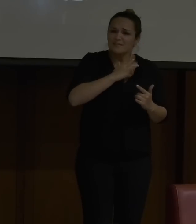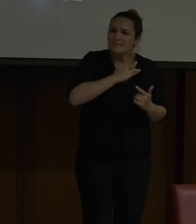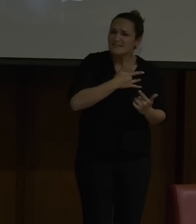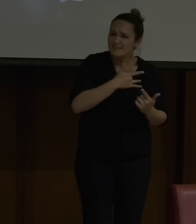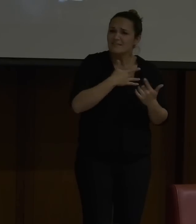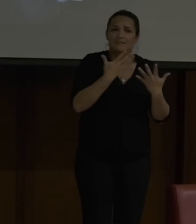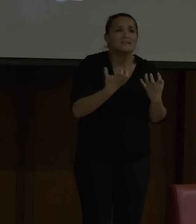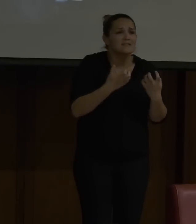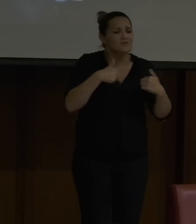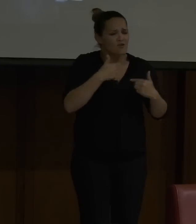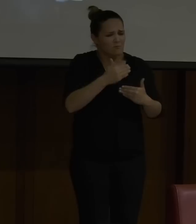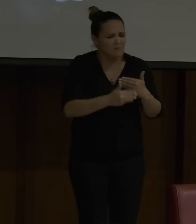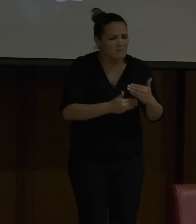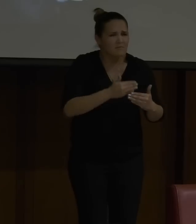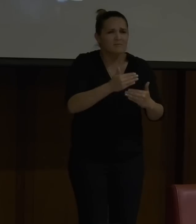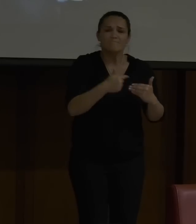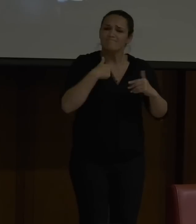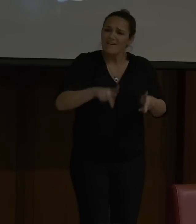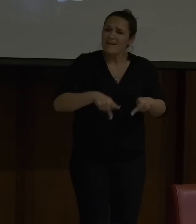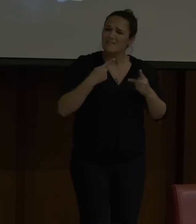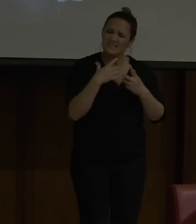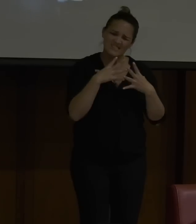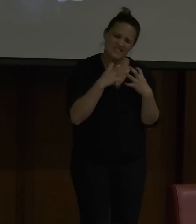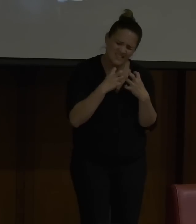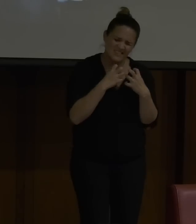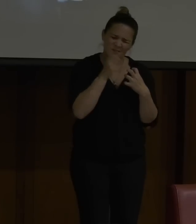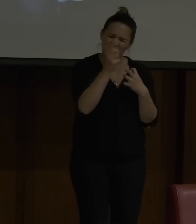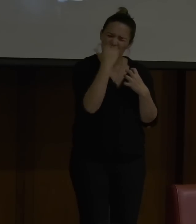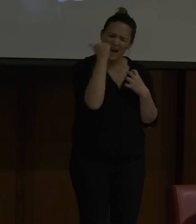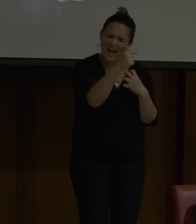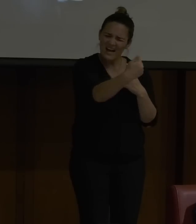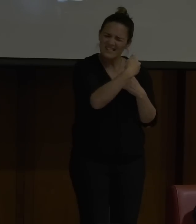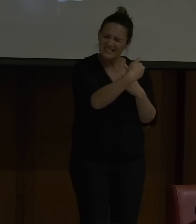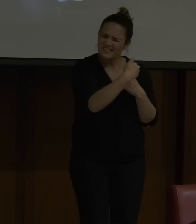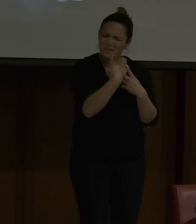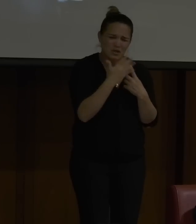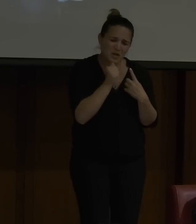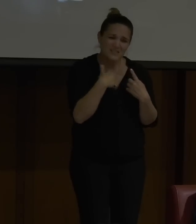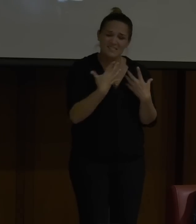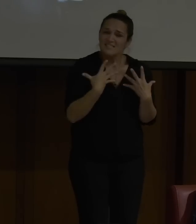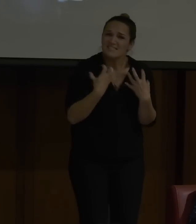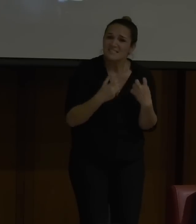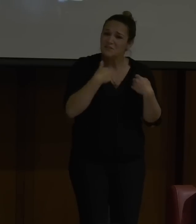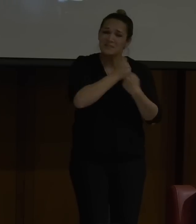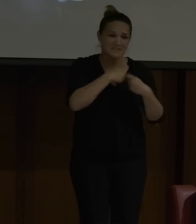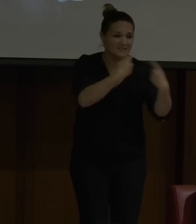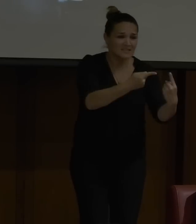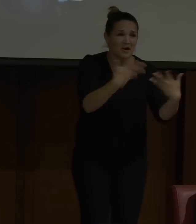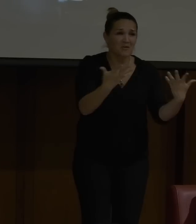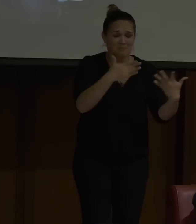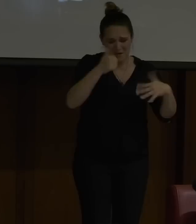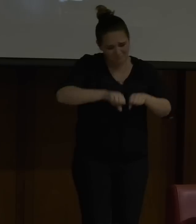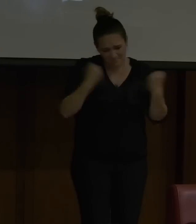está pidiendo. Llevo mi vida destrozada por una mujer que estoy queriendo. Más vale ser